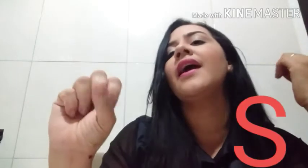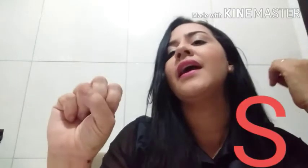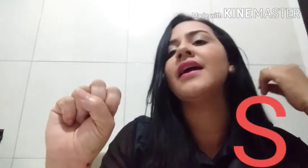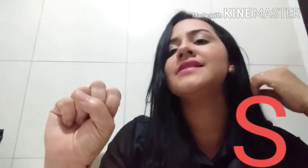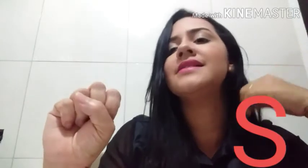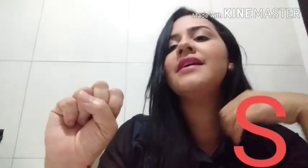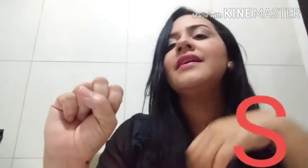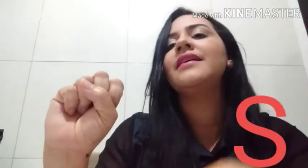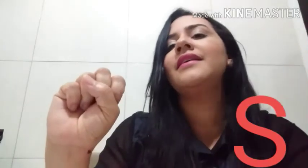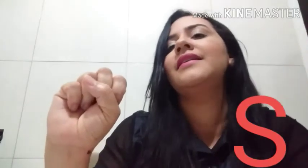S,